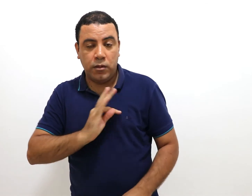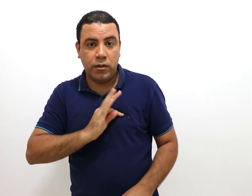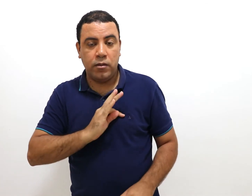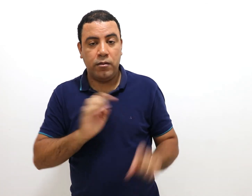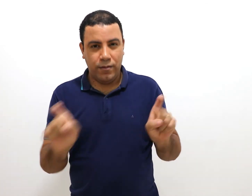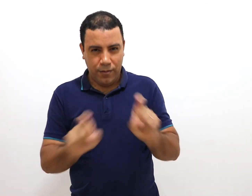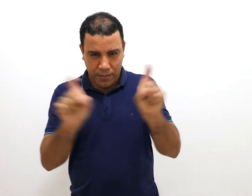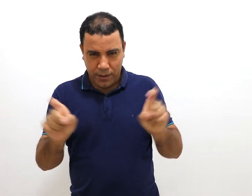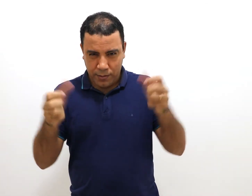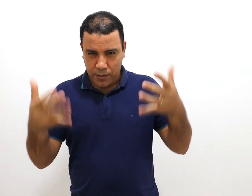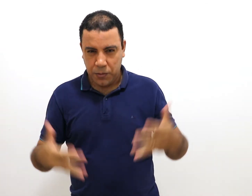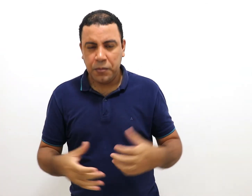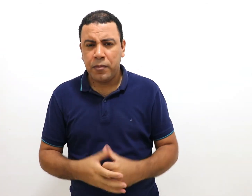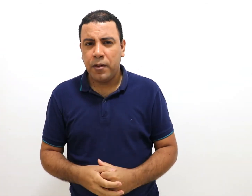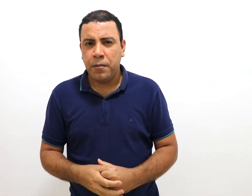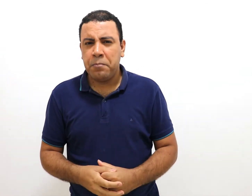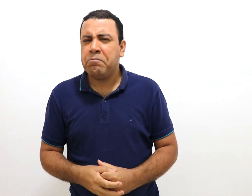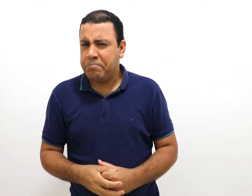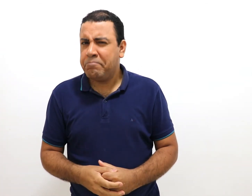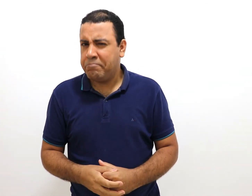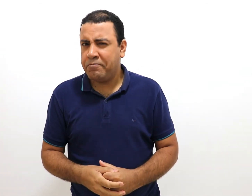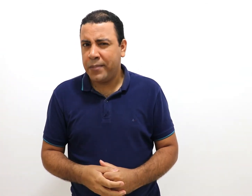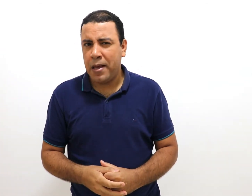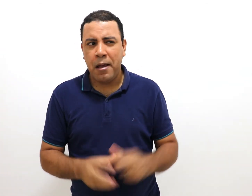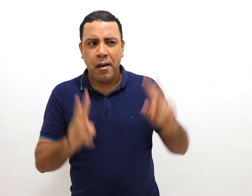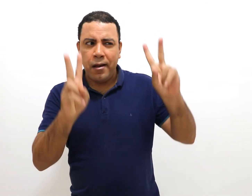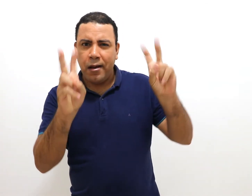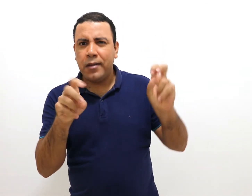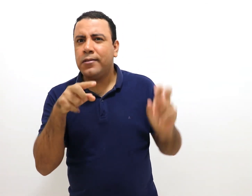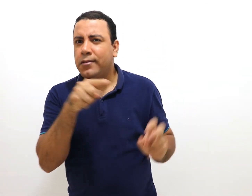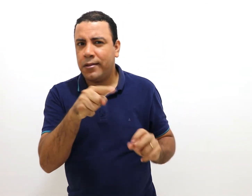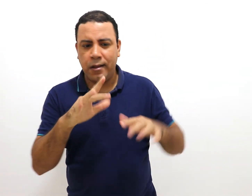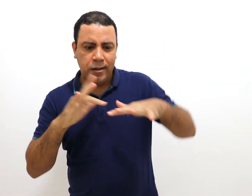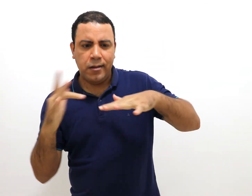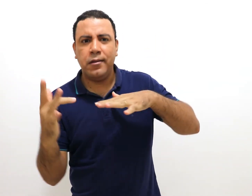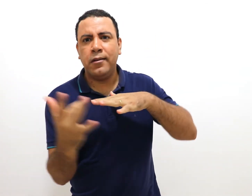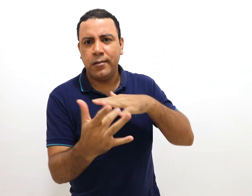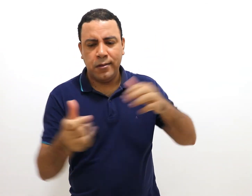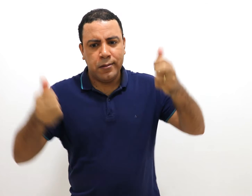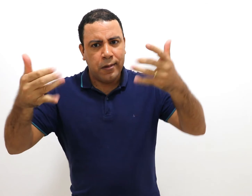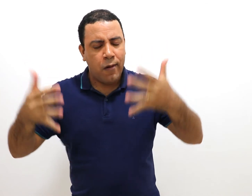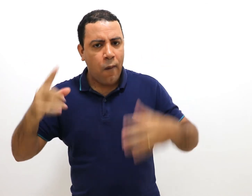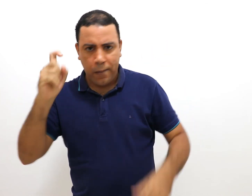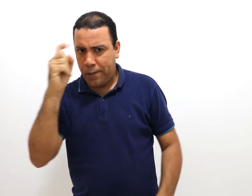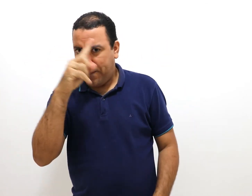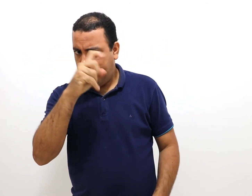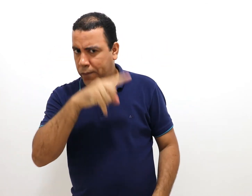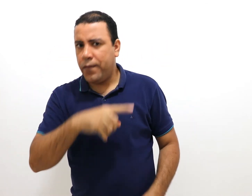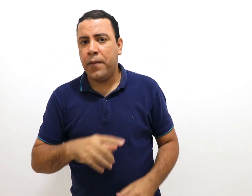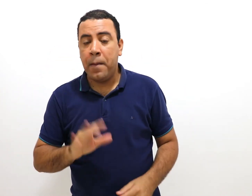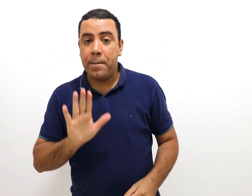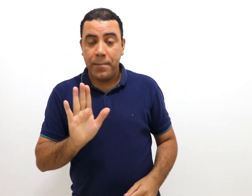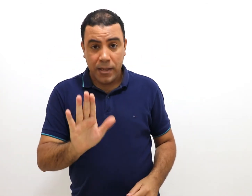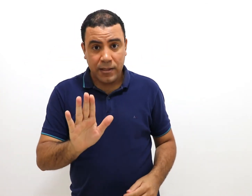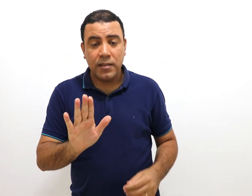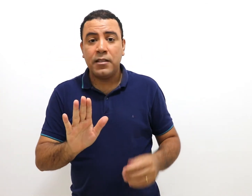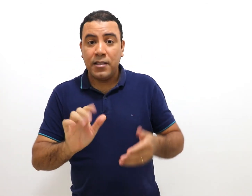essa parte da matéria que falava das redes sociais era um pouco complicada, mas deu para associar bem com